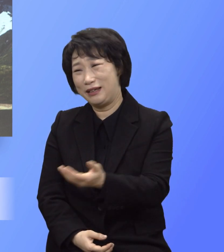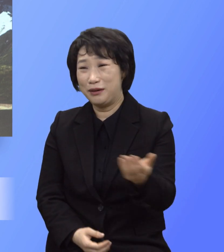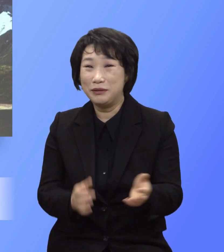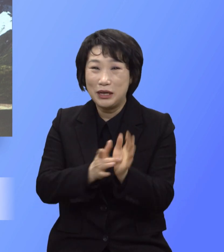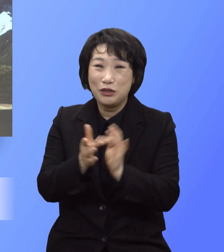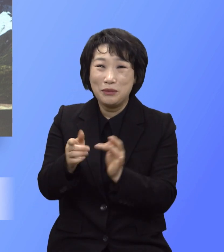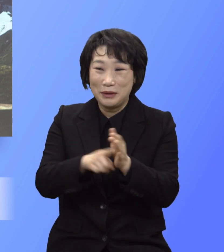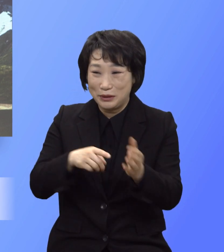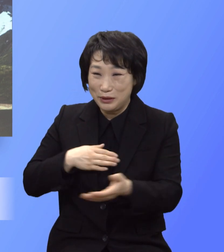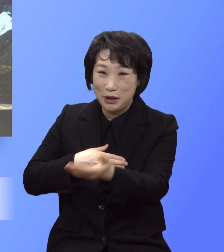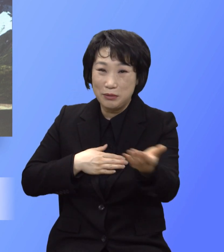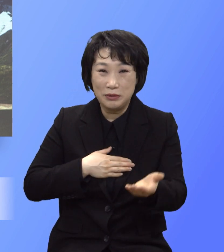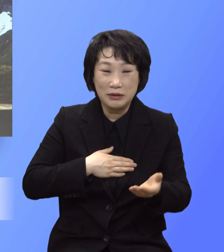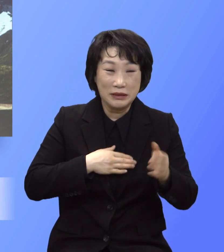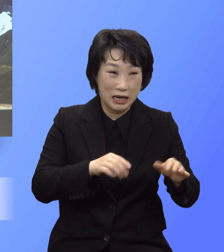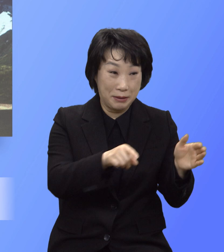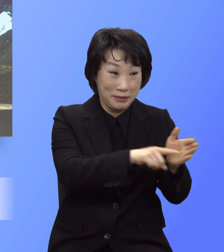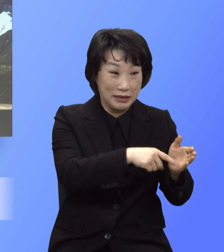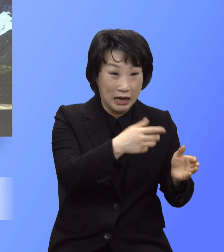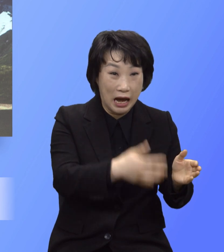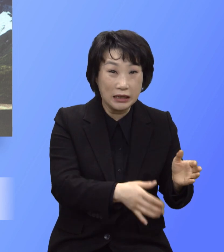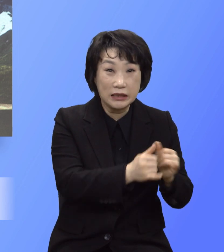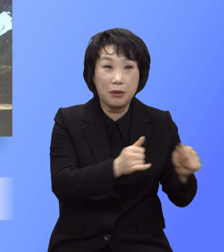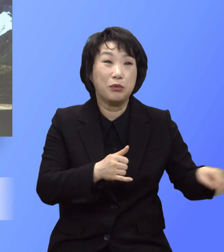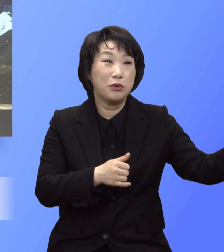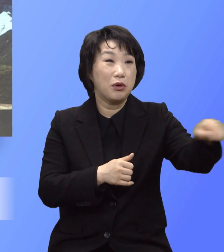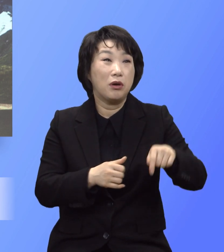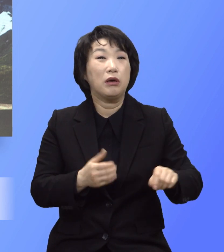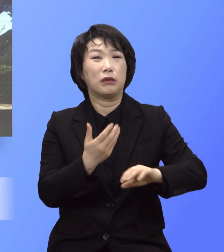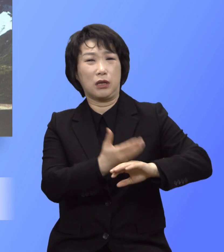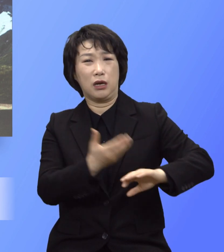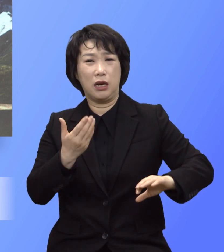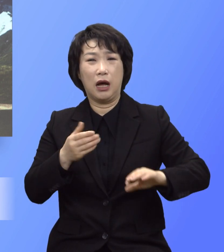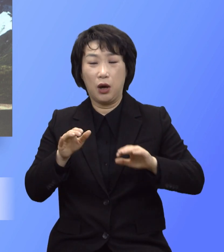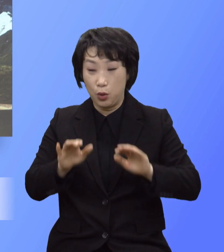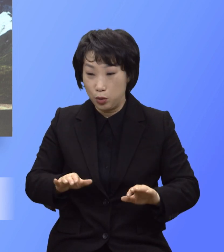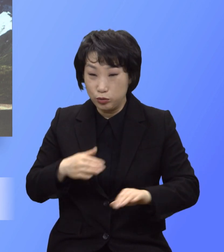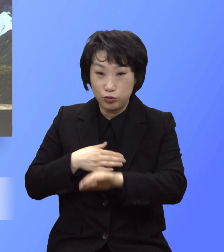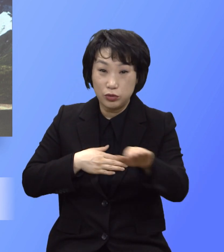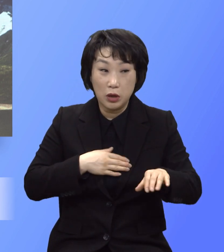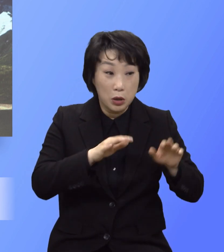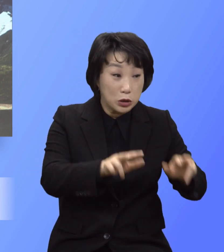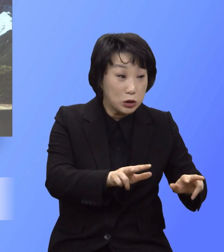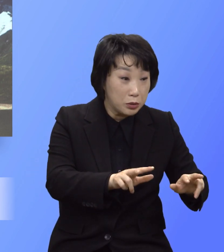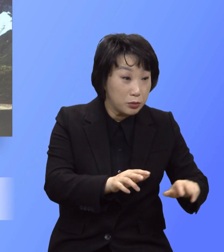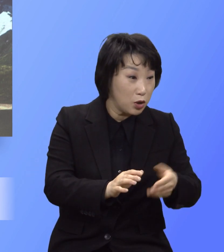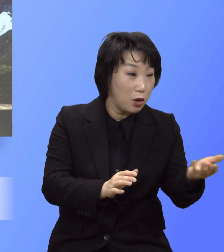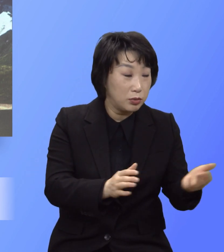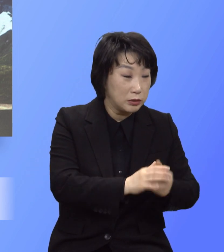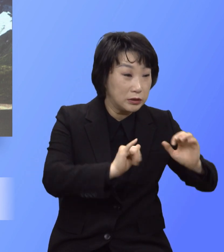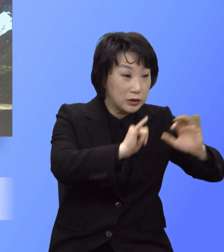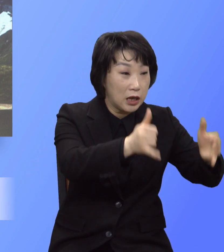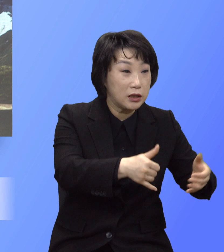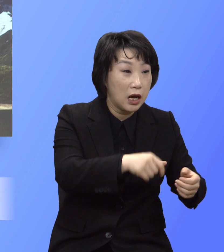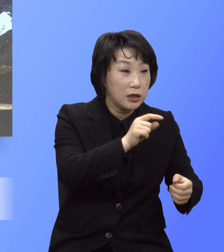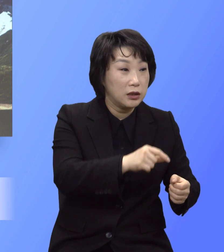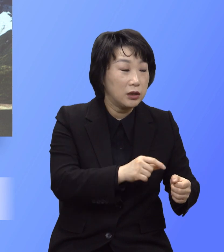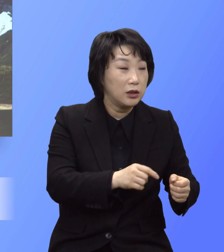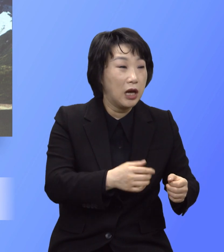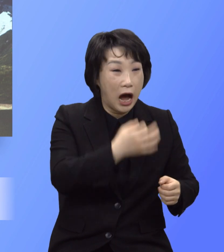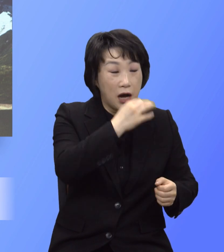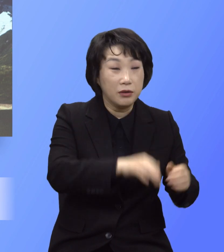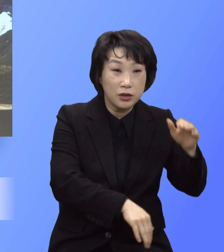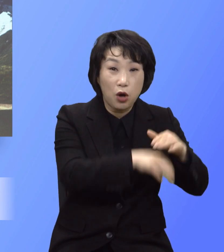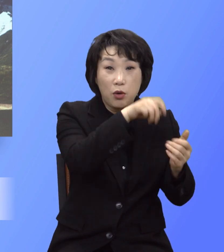믿는 사람은 세상 사람과 달라. 우린 오늘의 세상을 위해 사는 게 아니야.